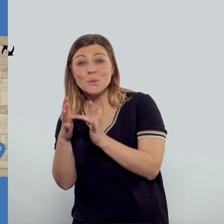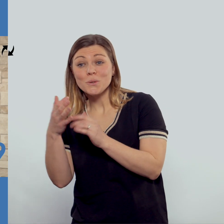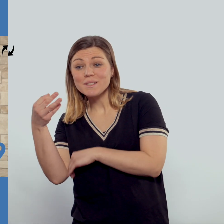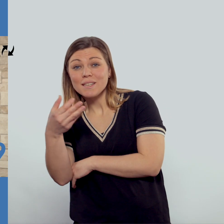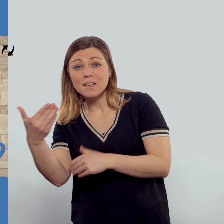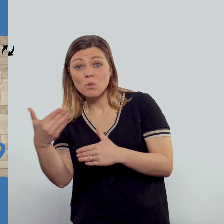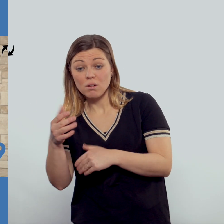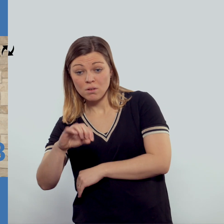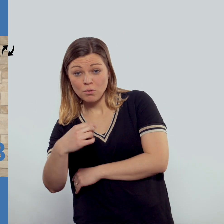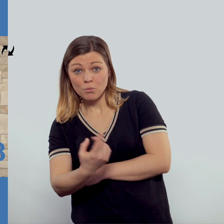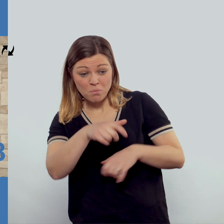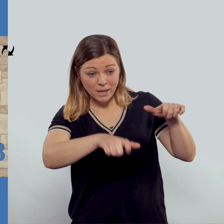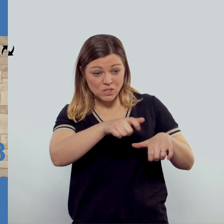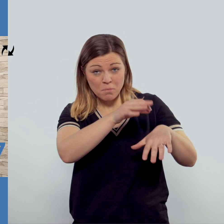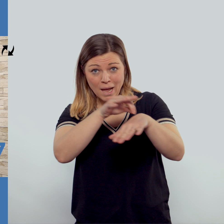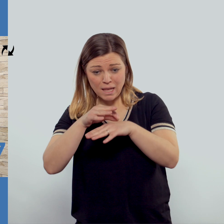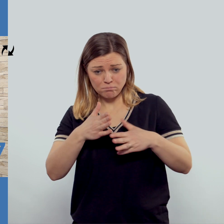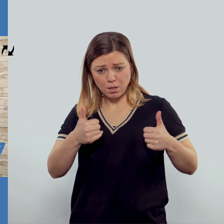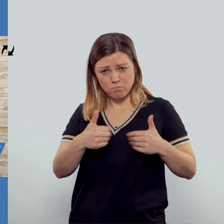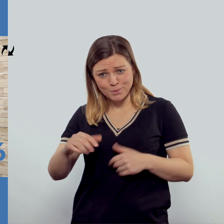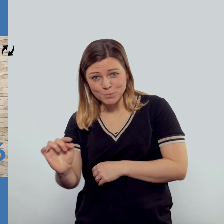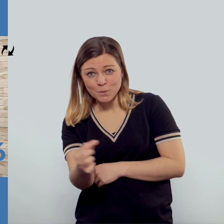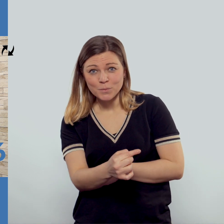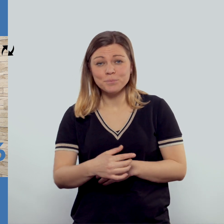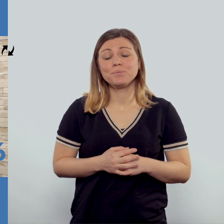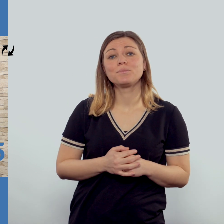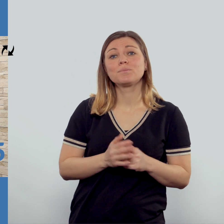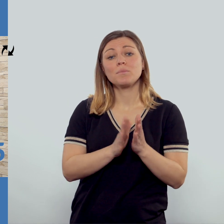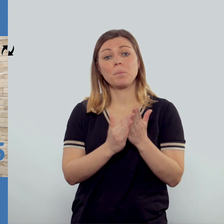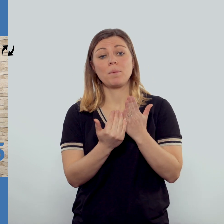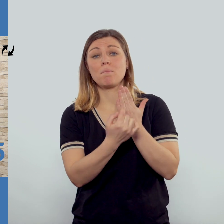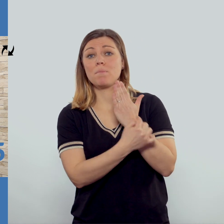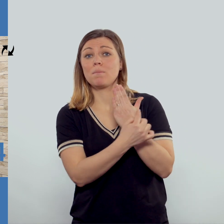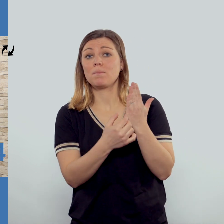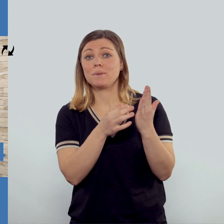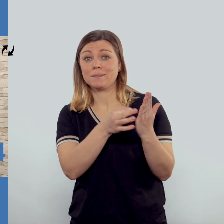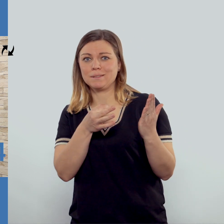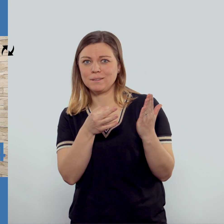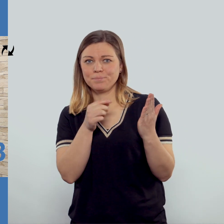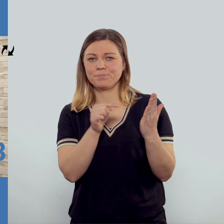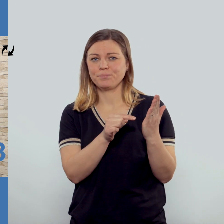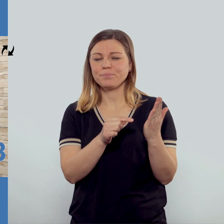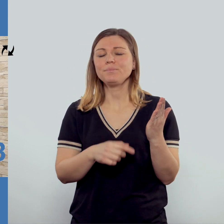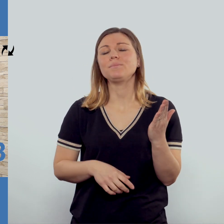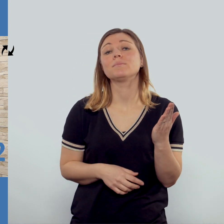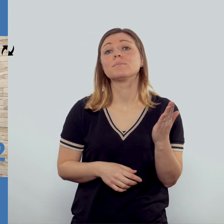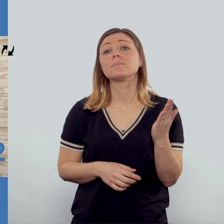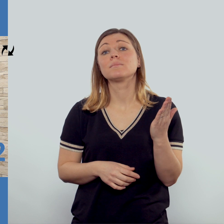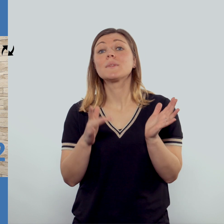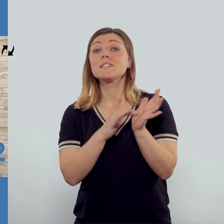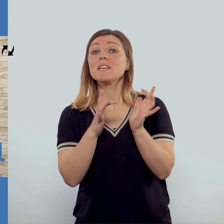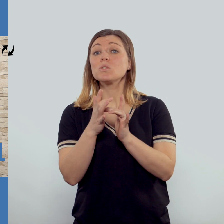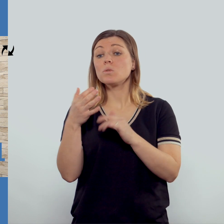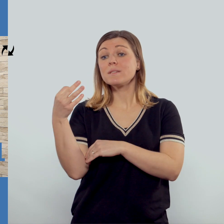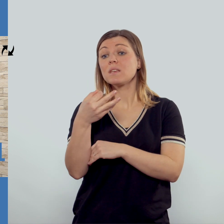Jésus a dit « Guérissez les malades ». On trouve cette parole dans l'évangile de Luc au chapitre 10 et au verset 9.